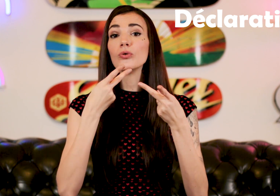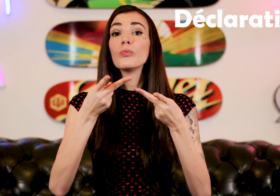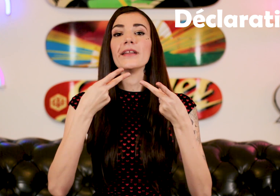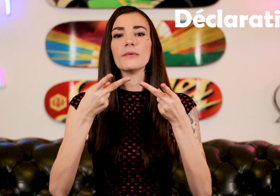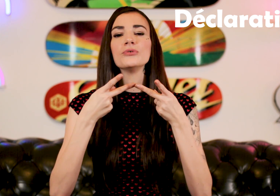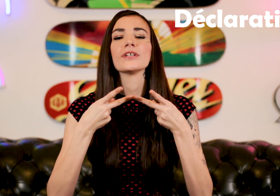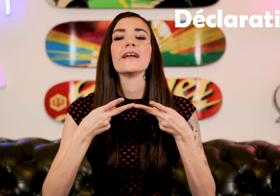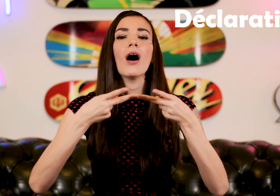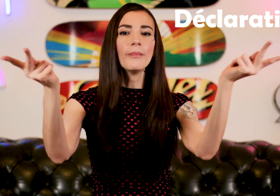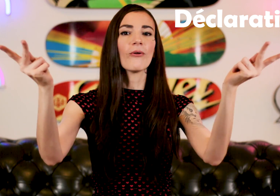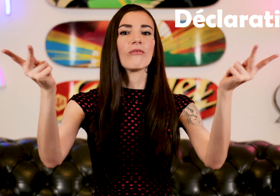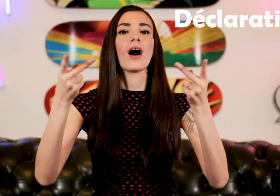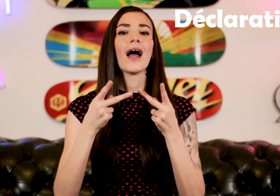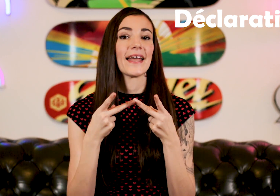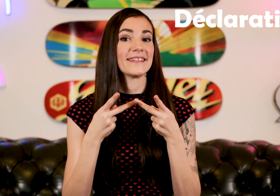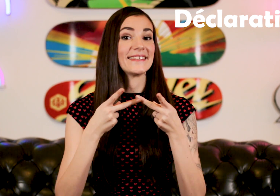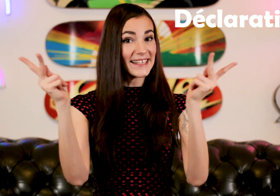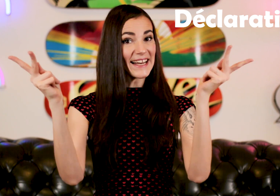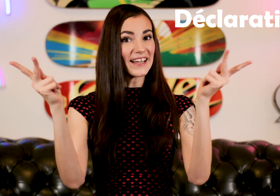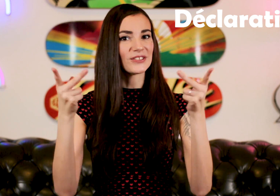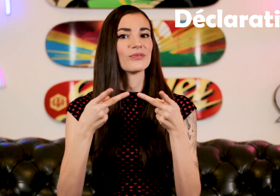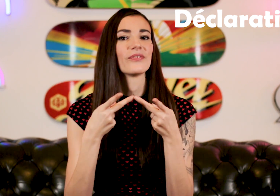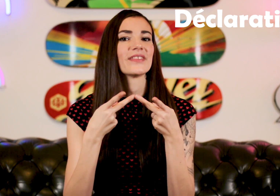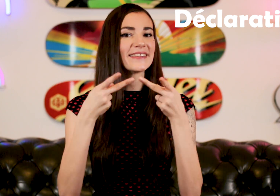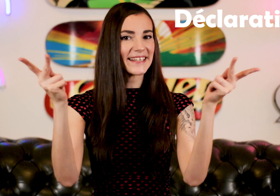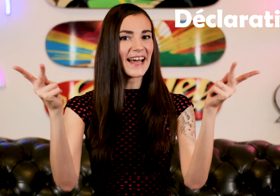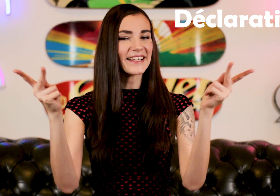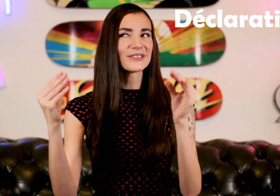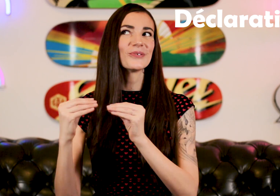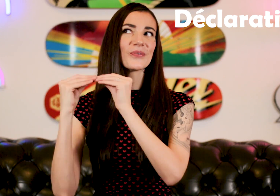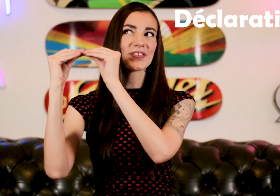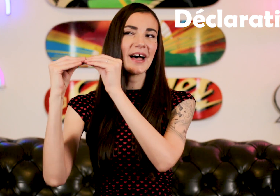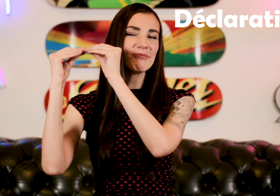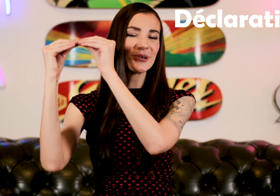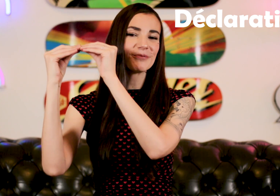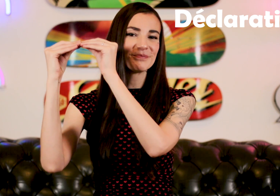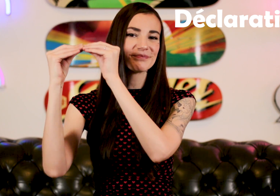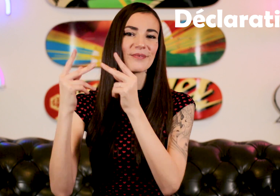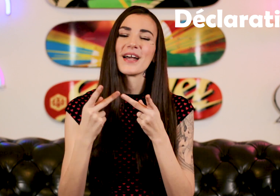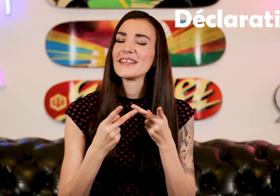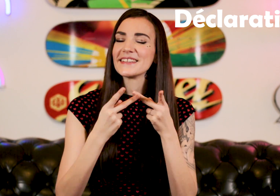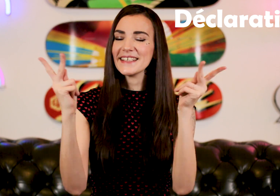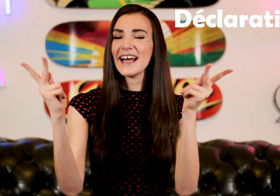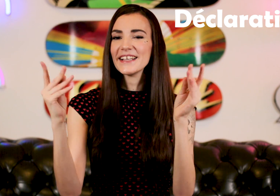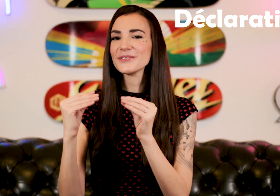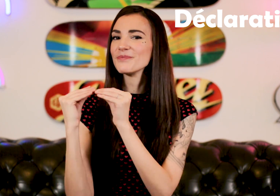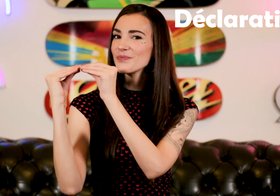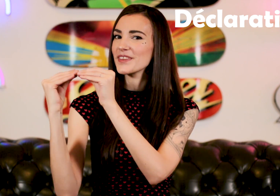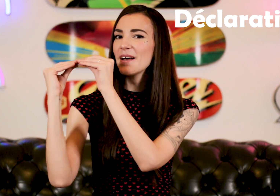de la bouche et hop, on envoie. Déclaration. Déclaration d'amour. Déclaration